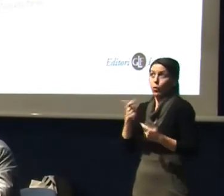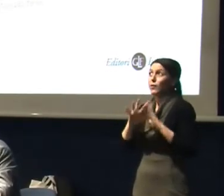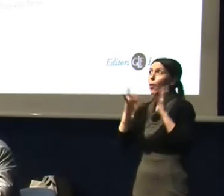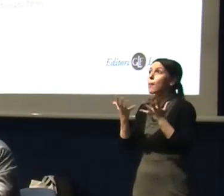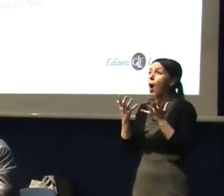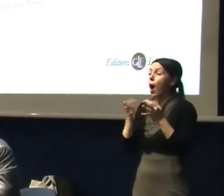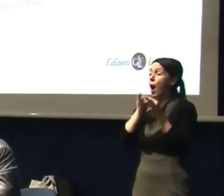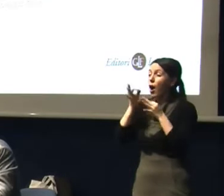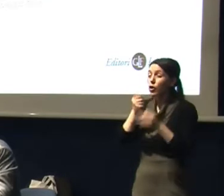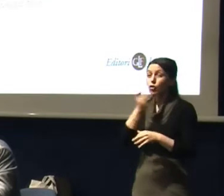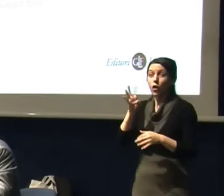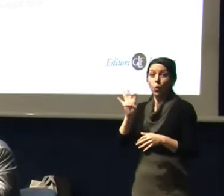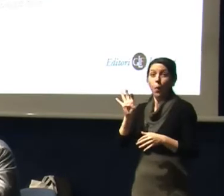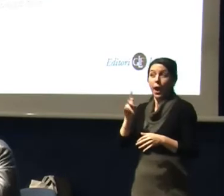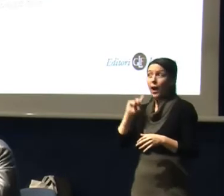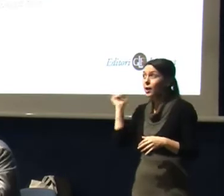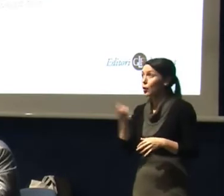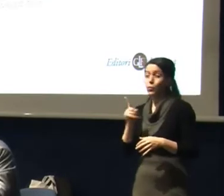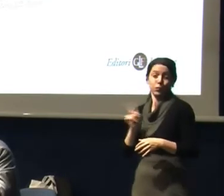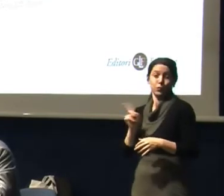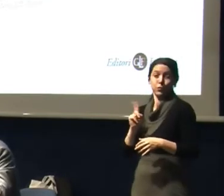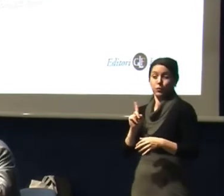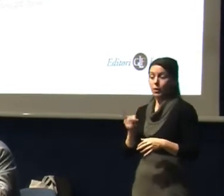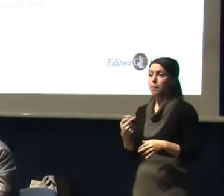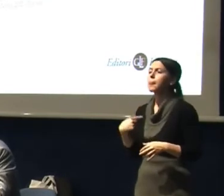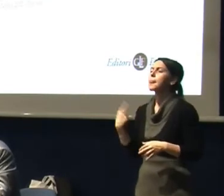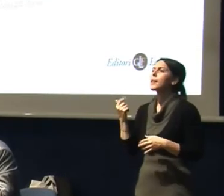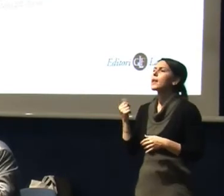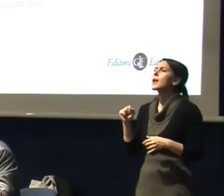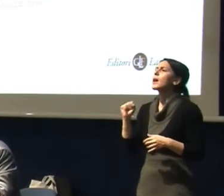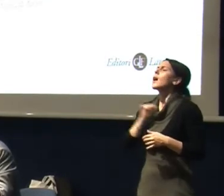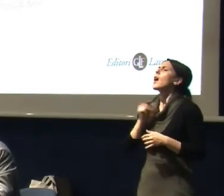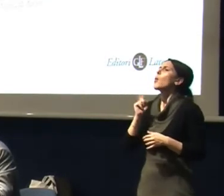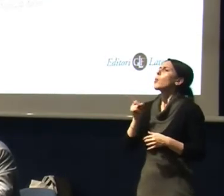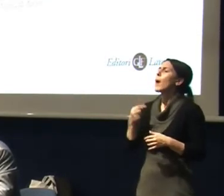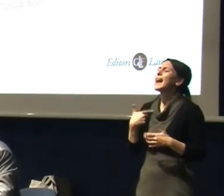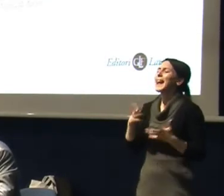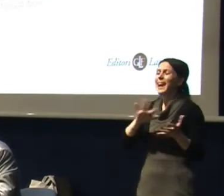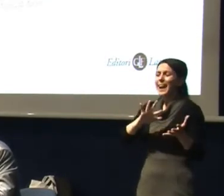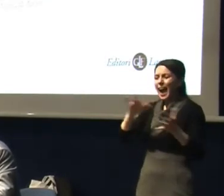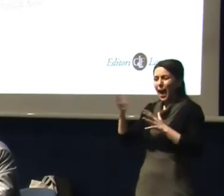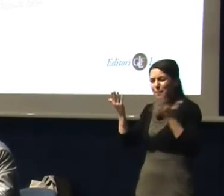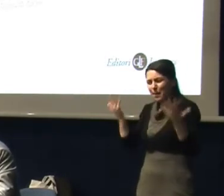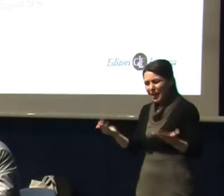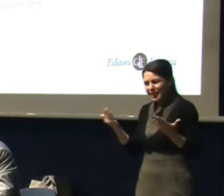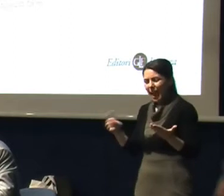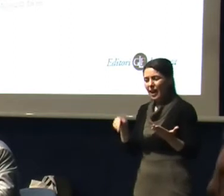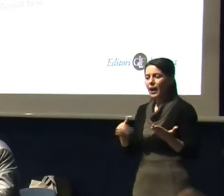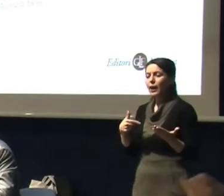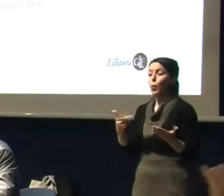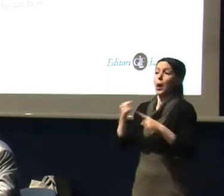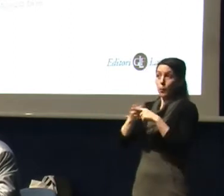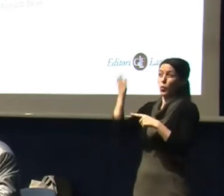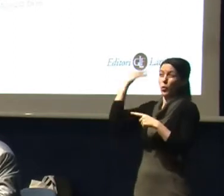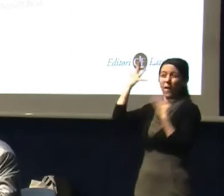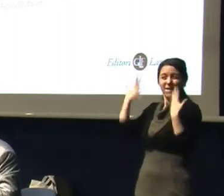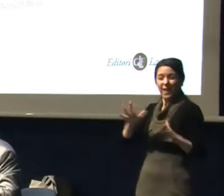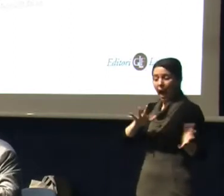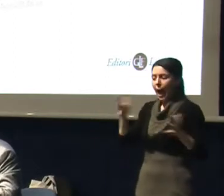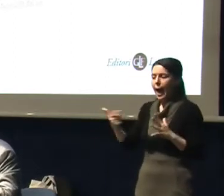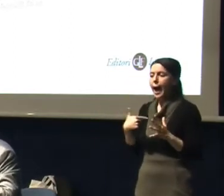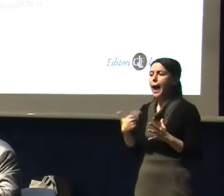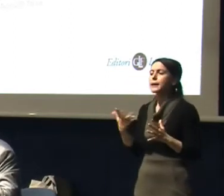non ho le carte in regola per comprendere appieno i cambiamenti che stanno avvenendo sono avvenuti ma che